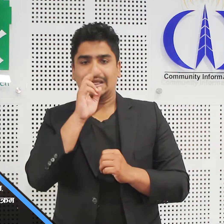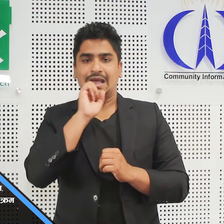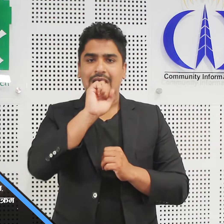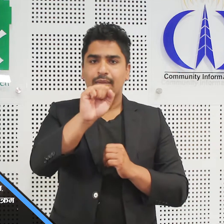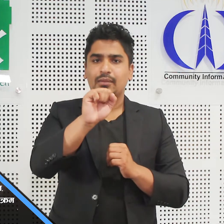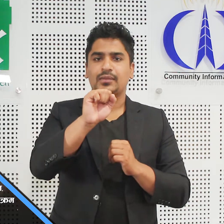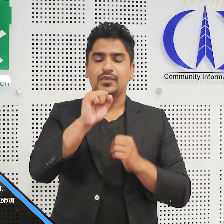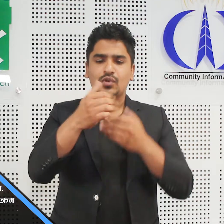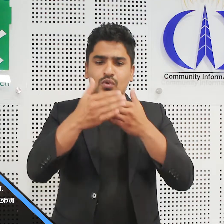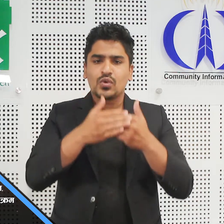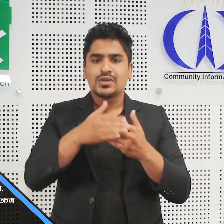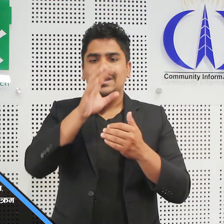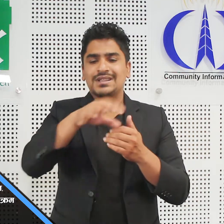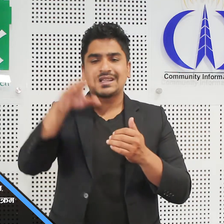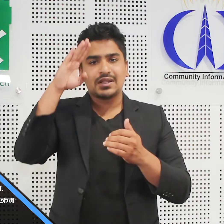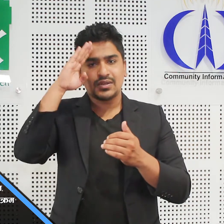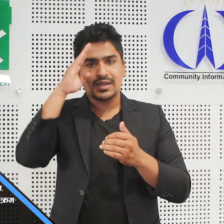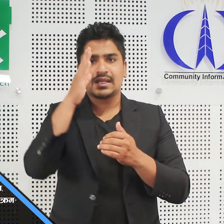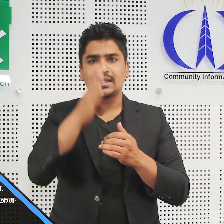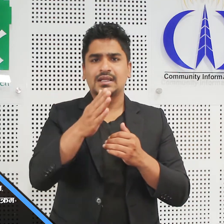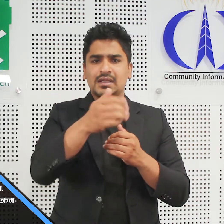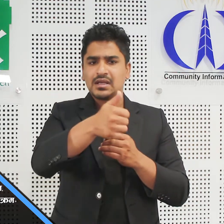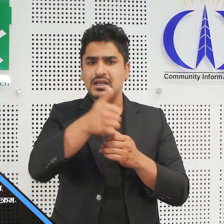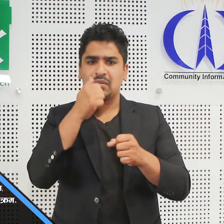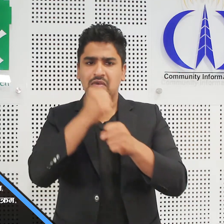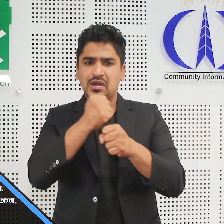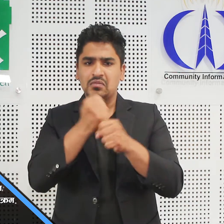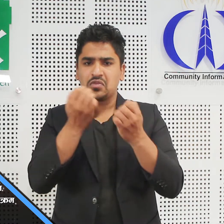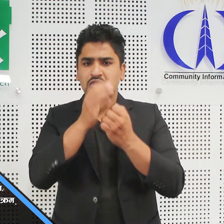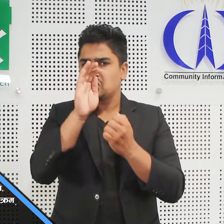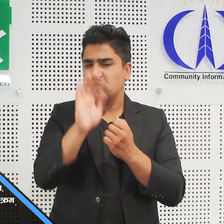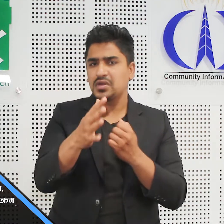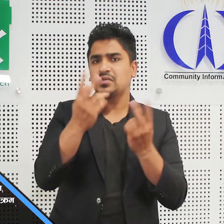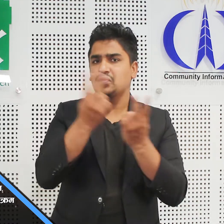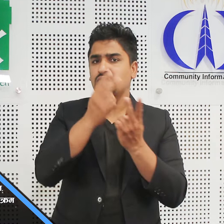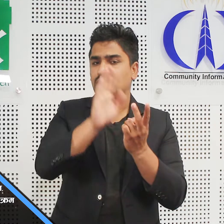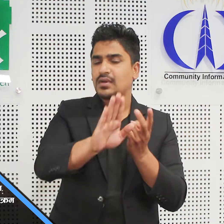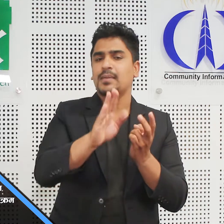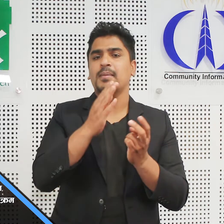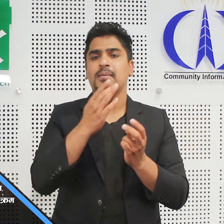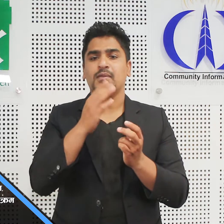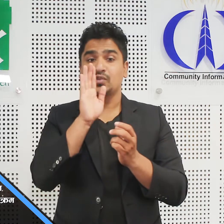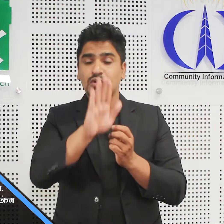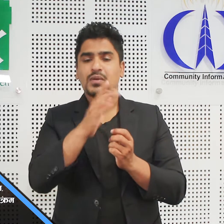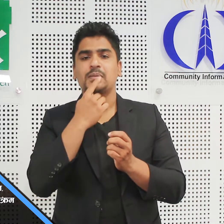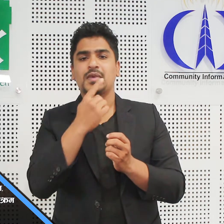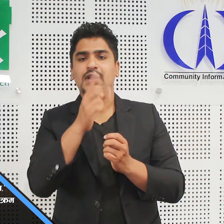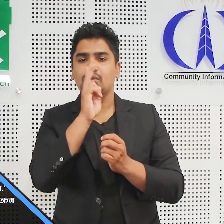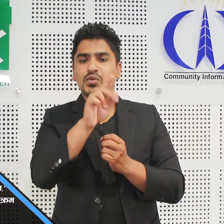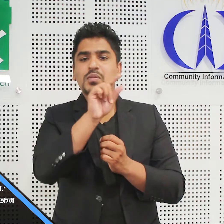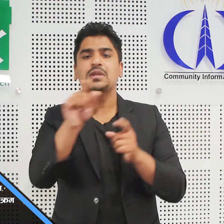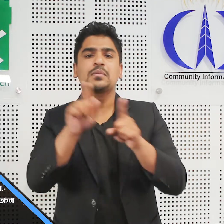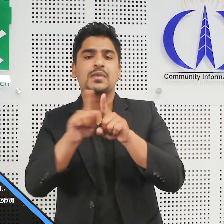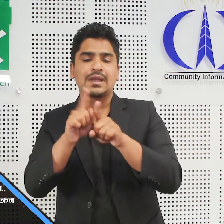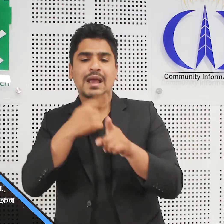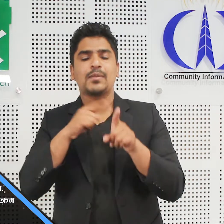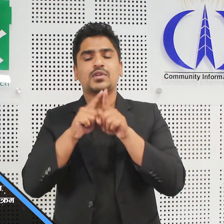01-5260-646 फोन गरेर आफ्ना कुरा राख्न सक्नुहुनेछ। या त तपाईँलाई आफ्नो नजिकैको स्थानीय सरकारले राम्रो काम